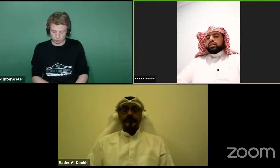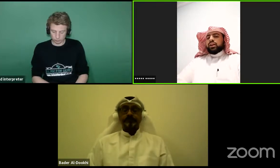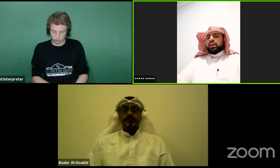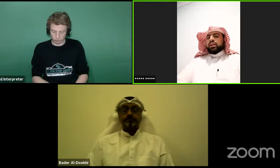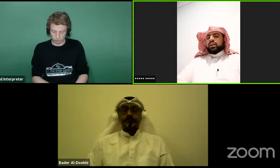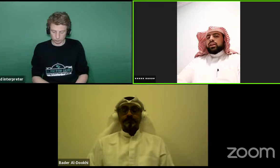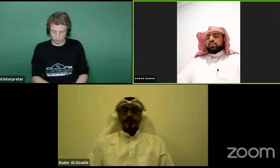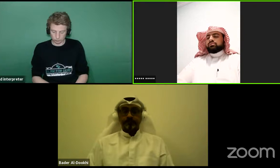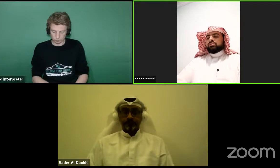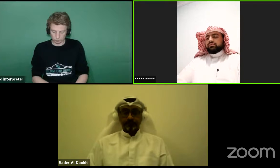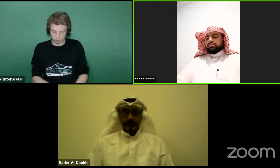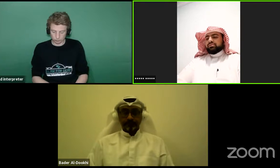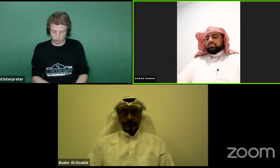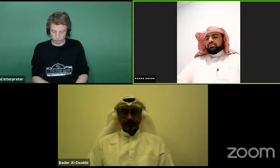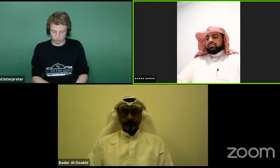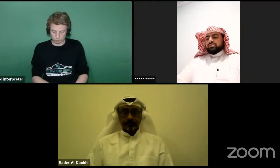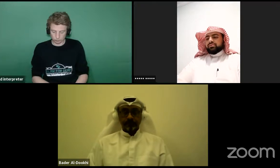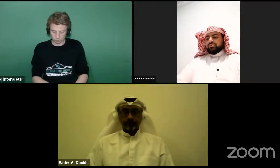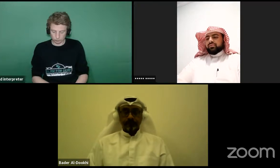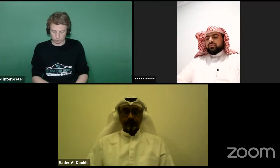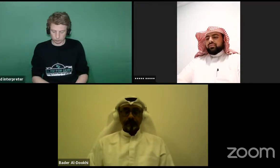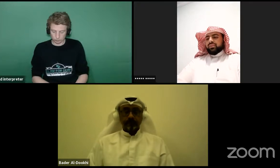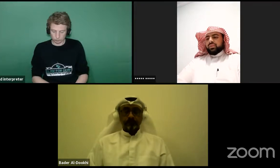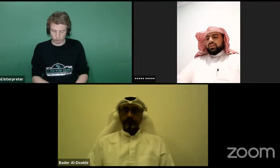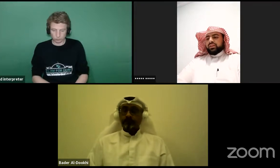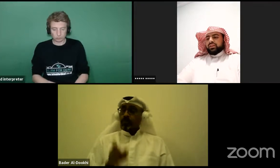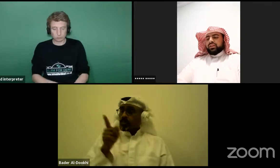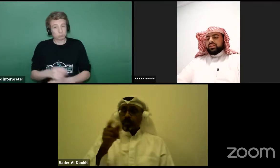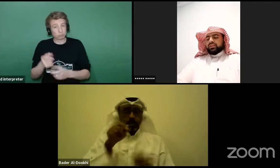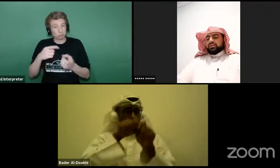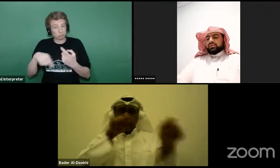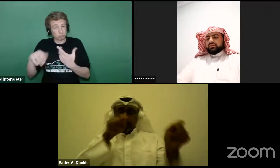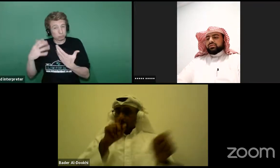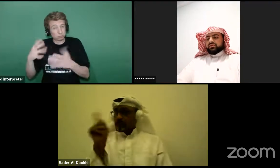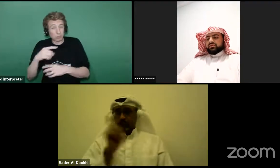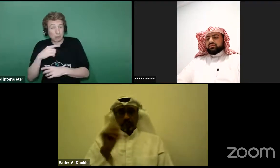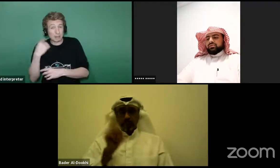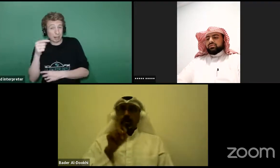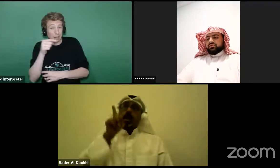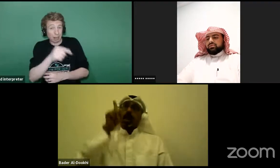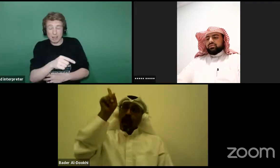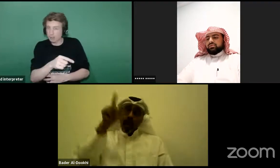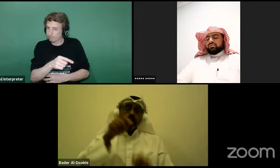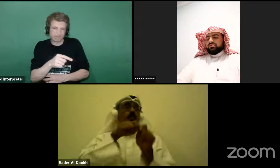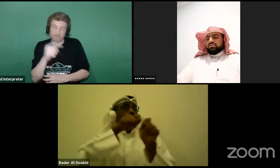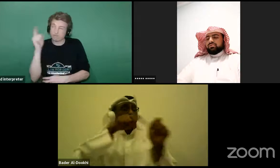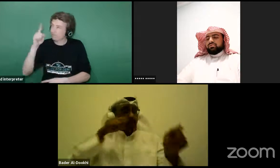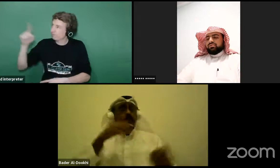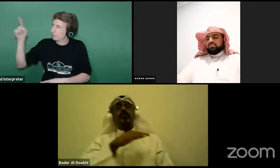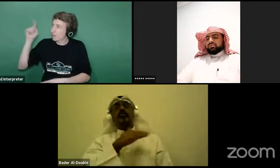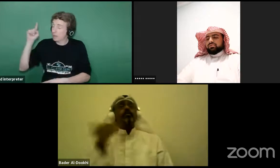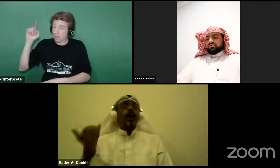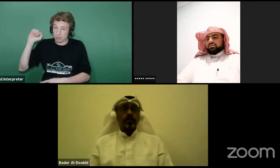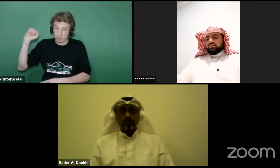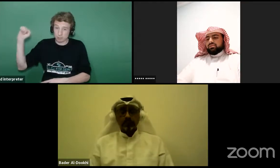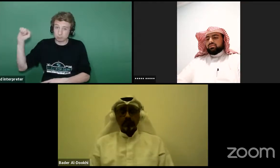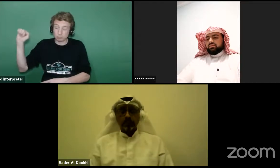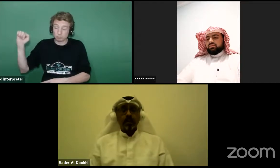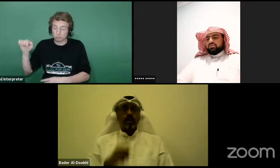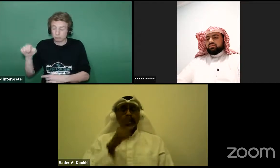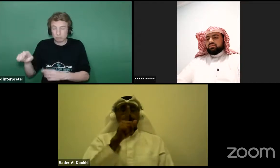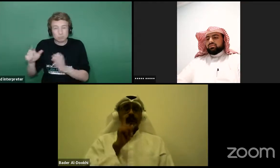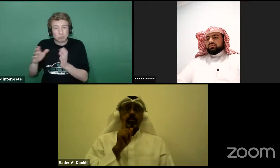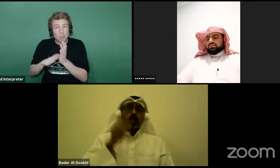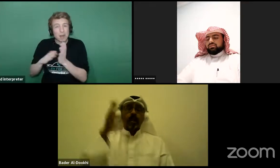سميع عليم. You killed them not, but Allah killed them. And you, Muhammad, peace and blessings be